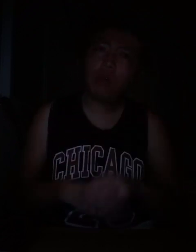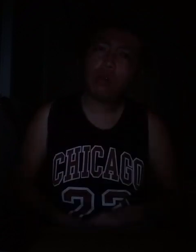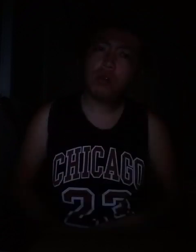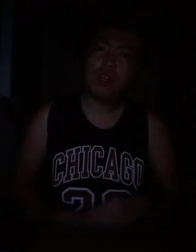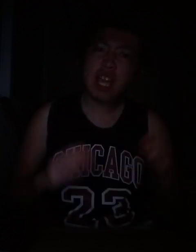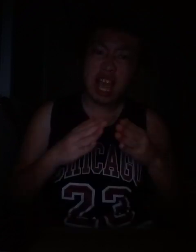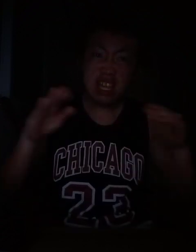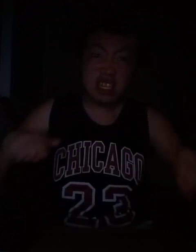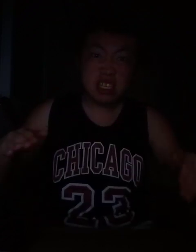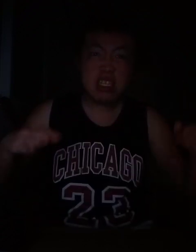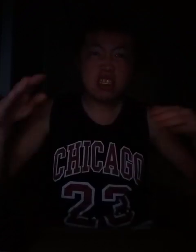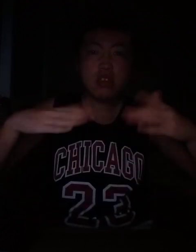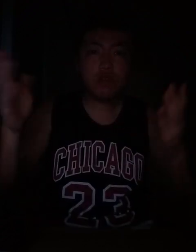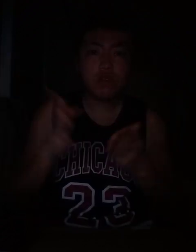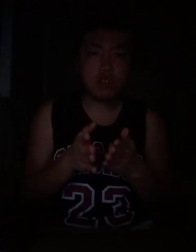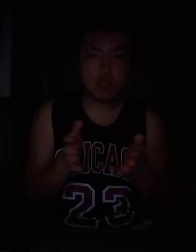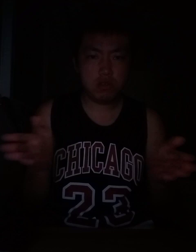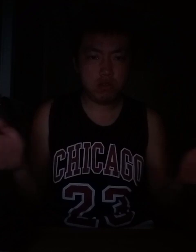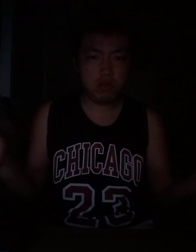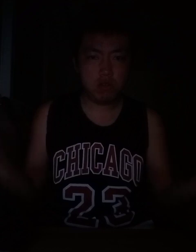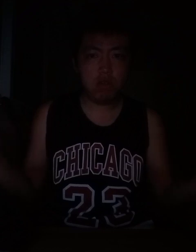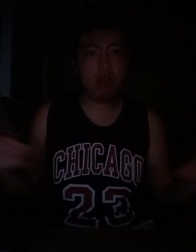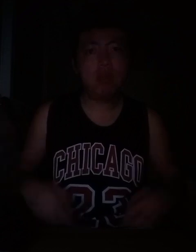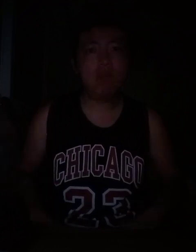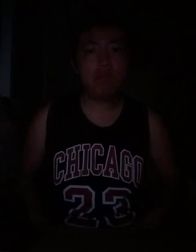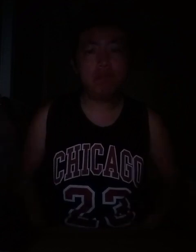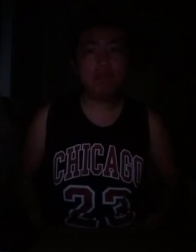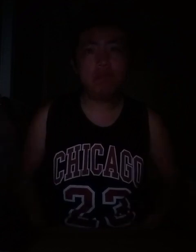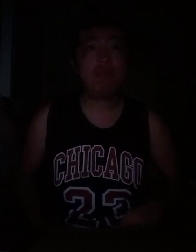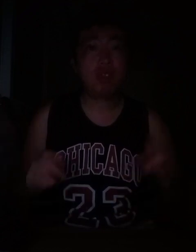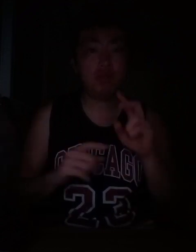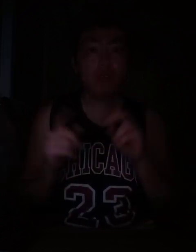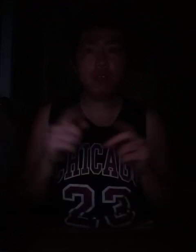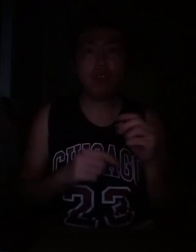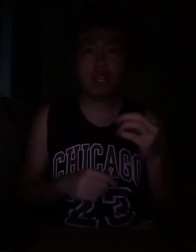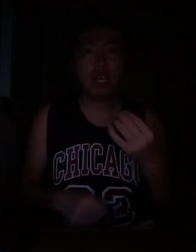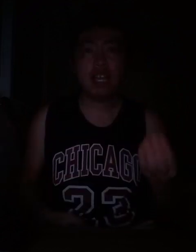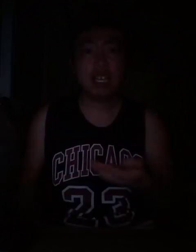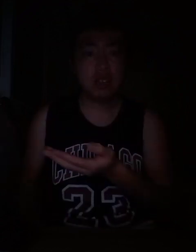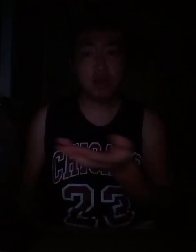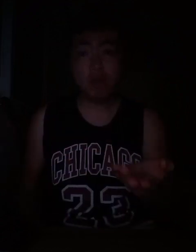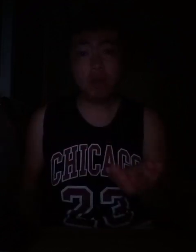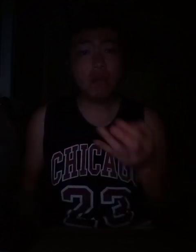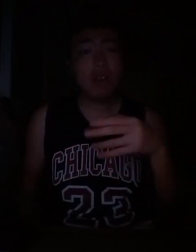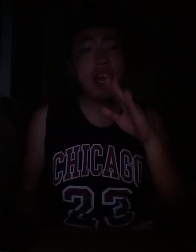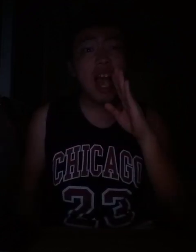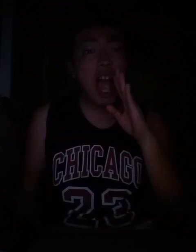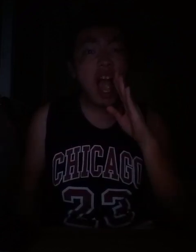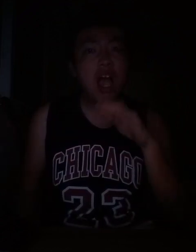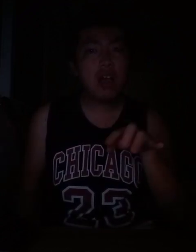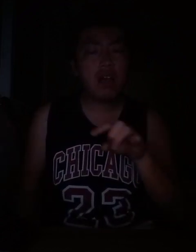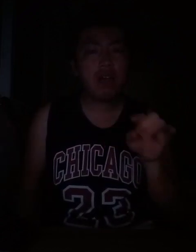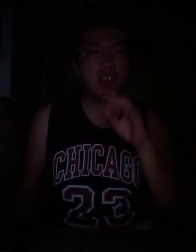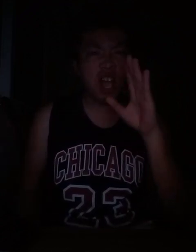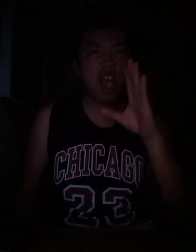양측은 다시 설전을 이어갔습니다. 김 변호사가 먼저 당신이 변호사입니까? 라고 소리쳤고